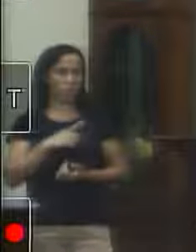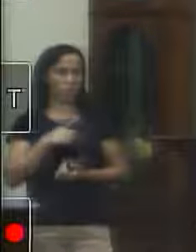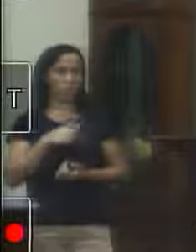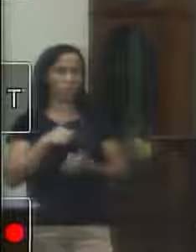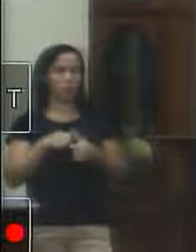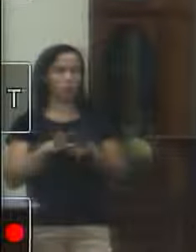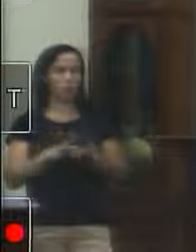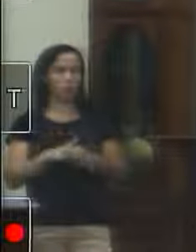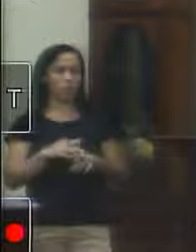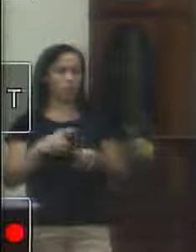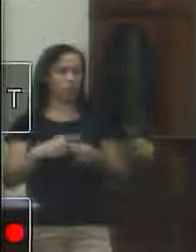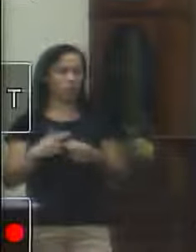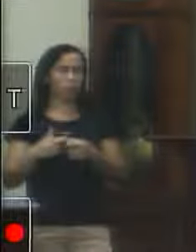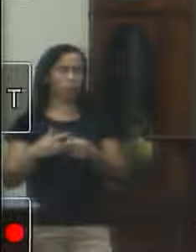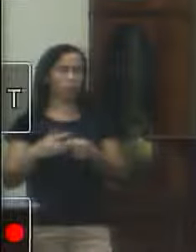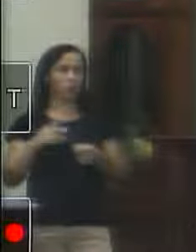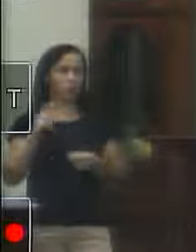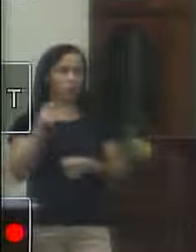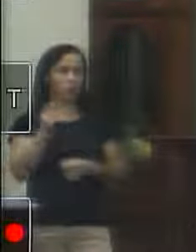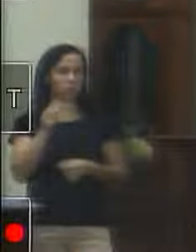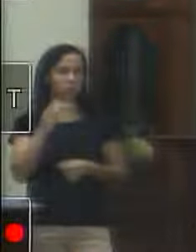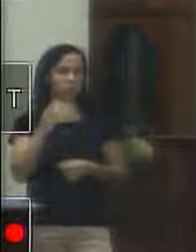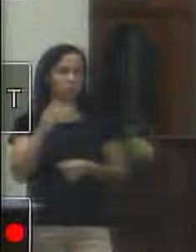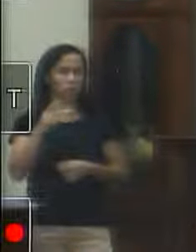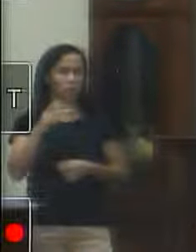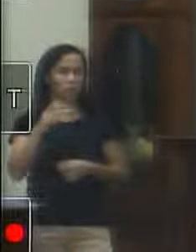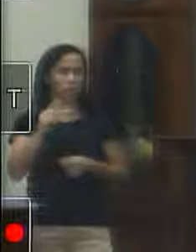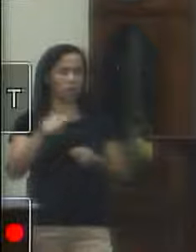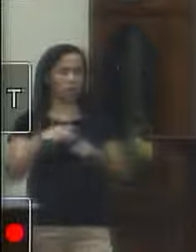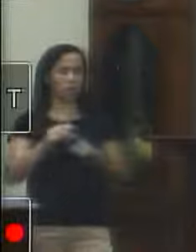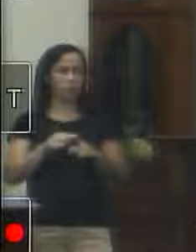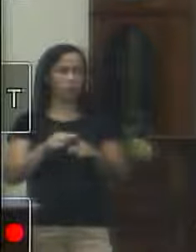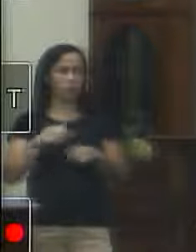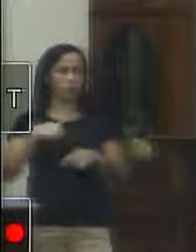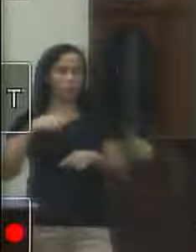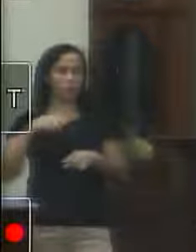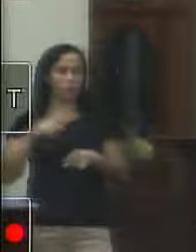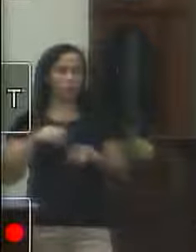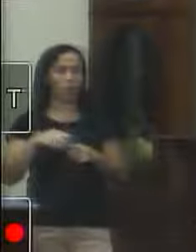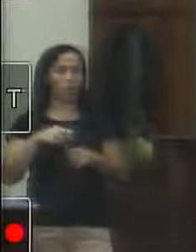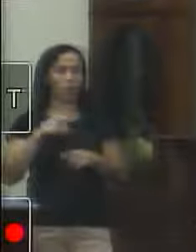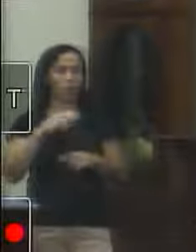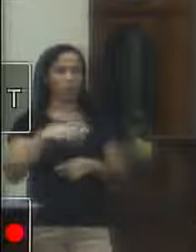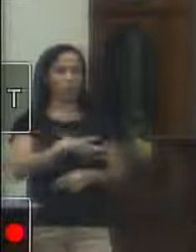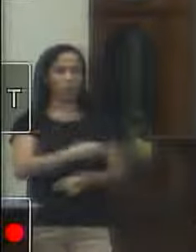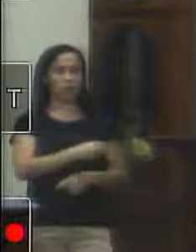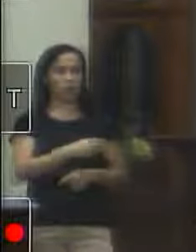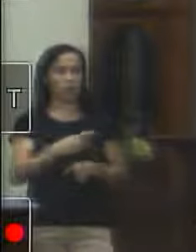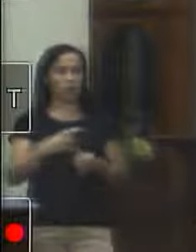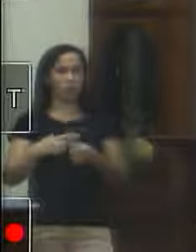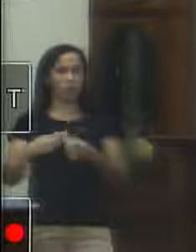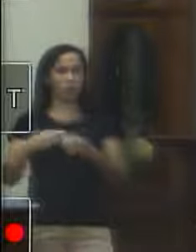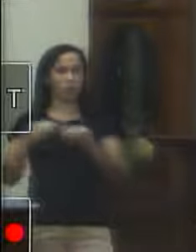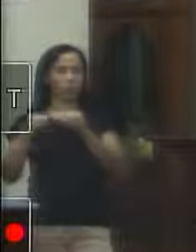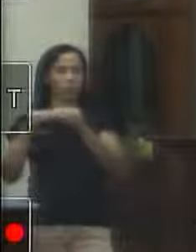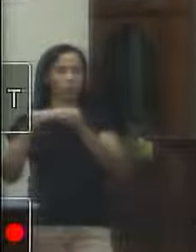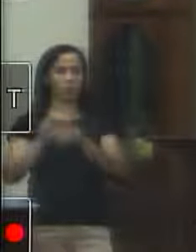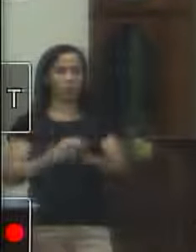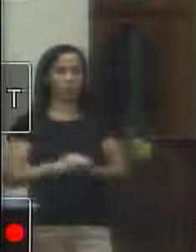no distrito de Parapeúna, quando fui levar meu filho no carnaval próximo lá,